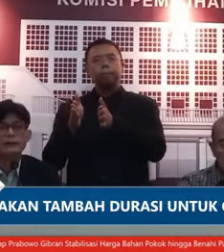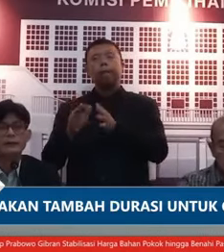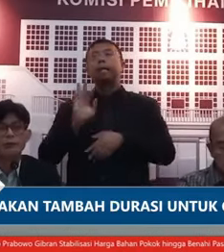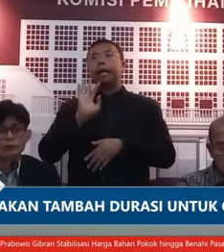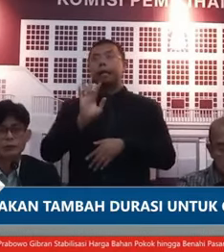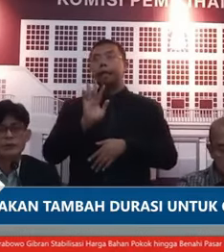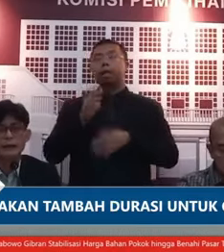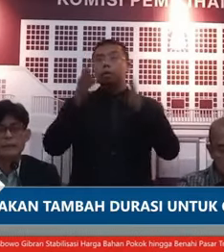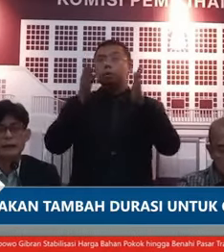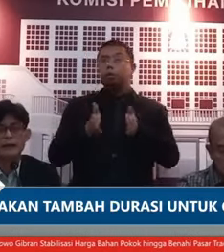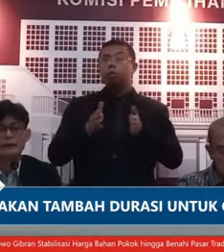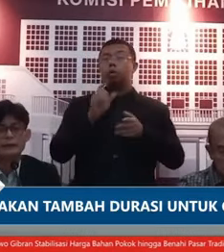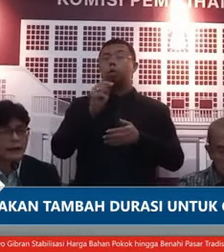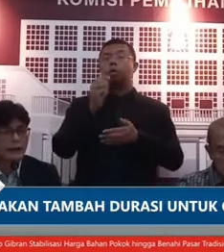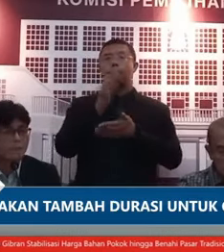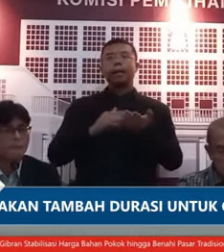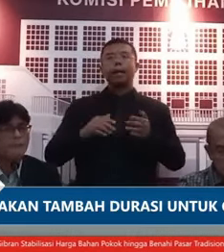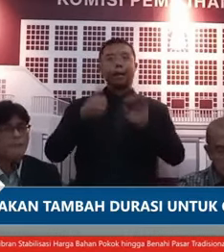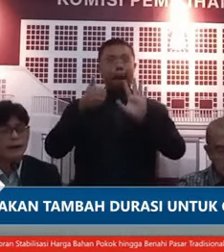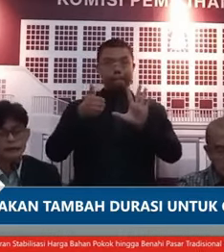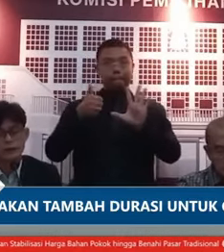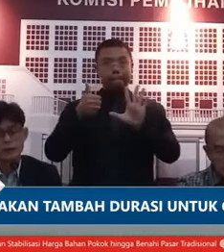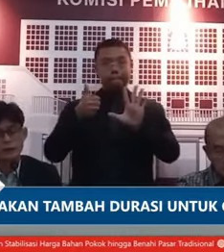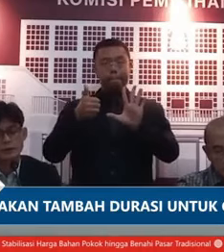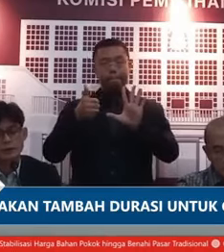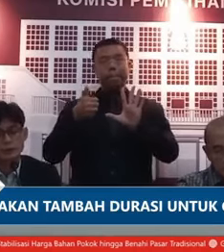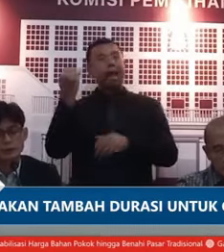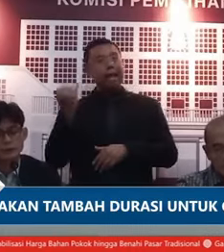JCC Senayan pukul 7 malam nanti.